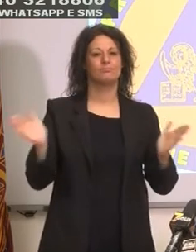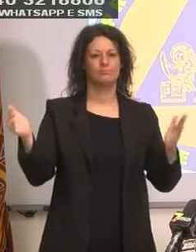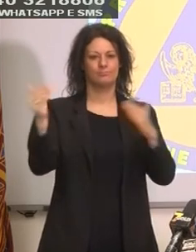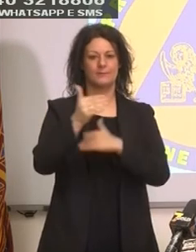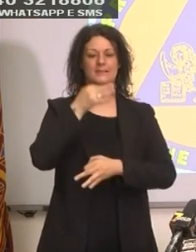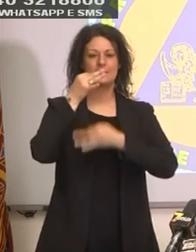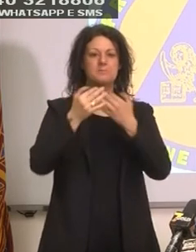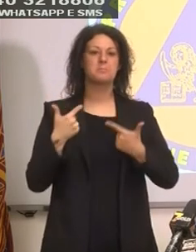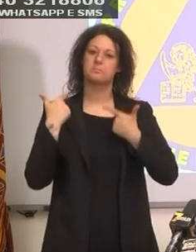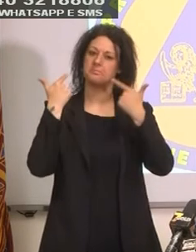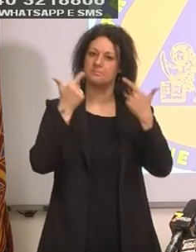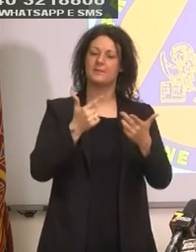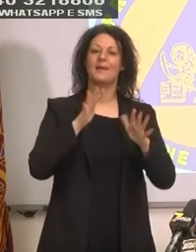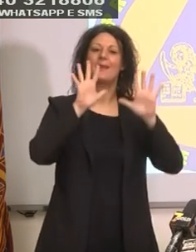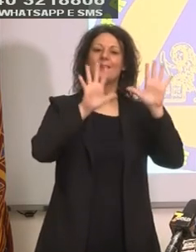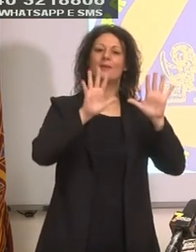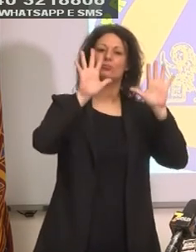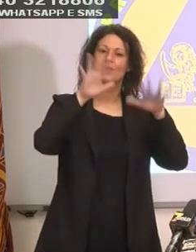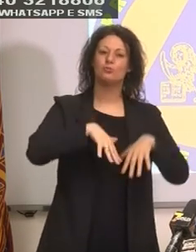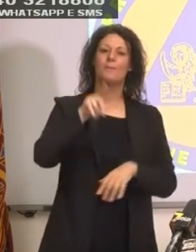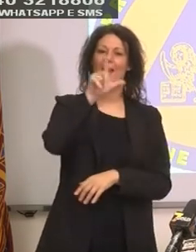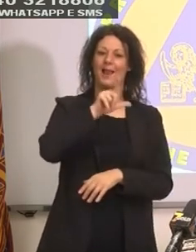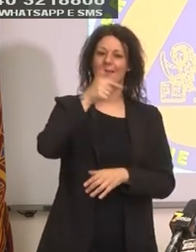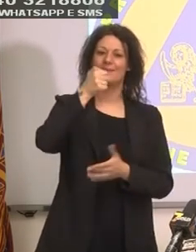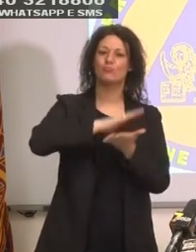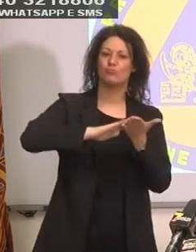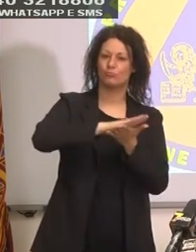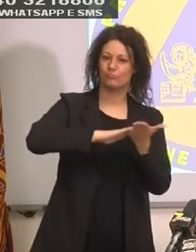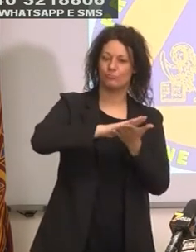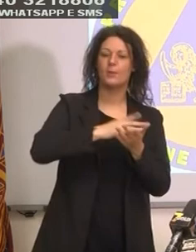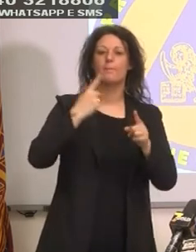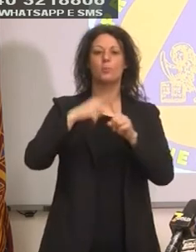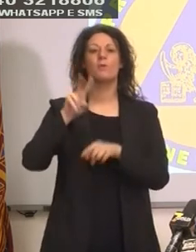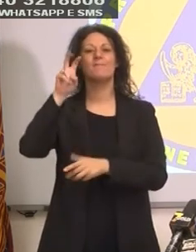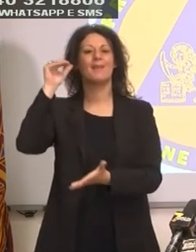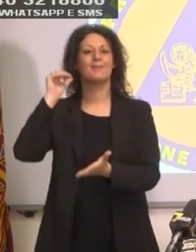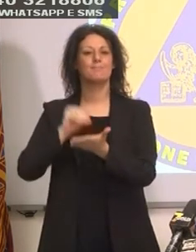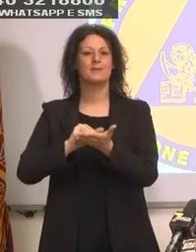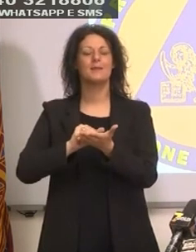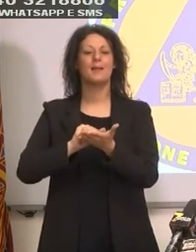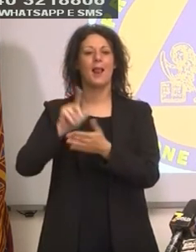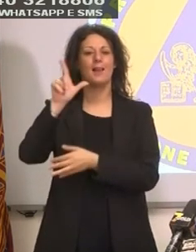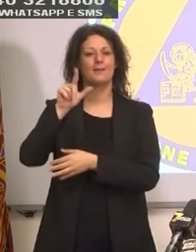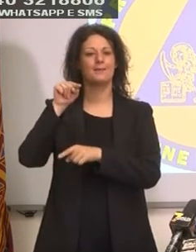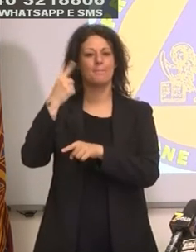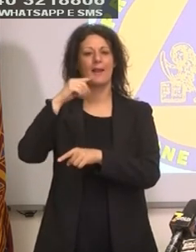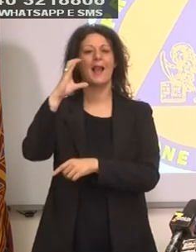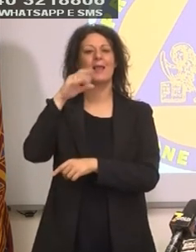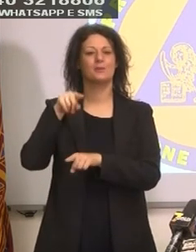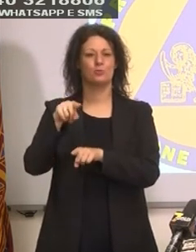litri di igienizzante e 20.000 litri di candeggina. Quindi ce n'è assolutamente per disinfettare tutto il Veneto.